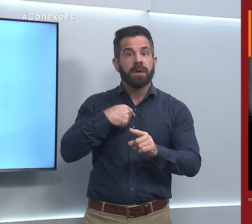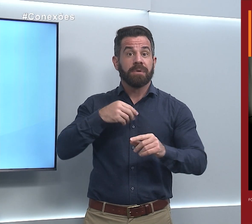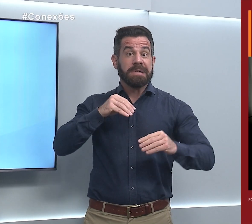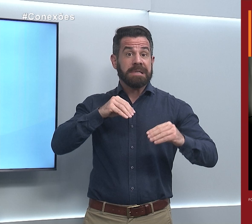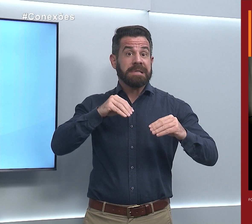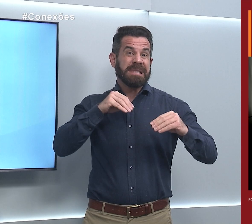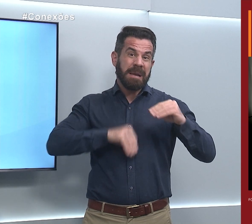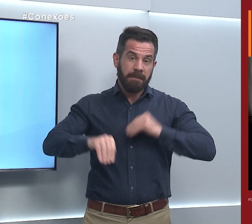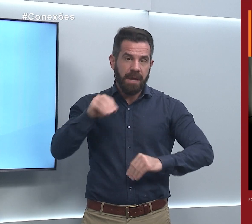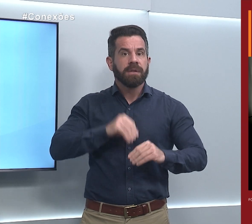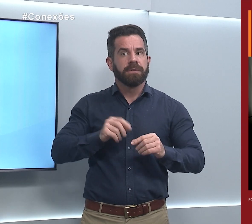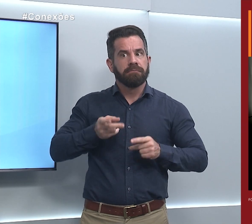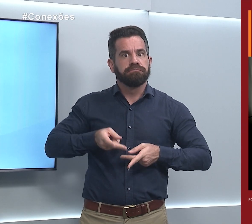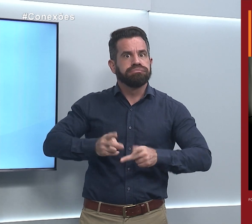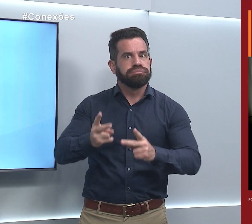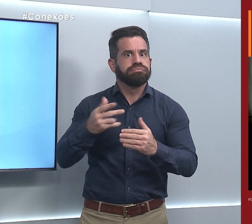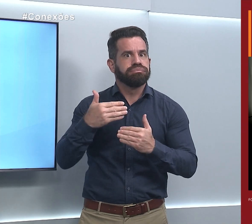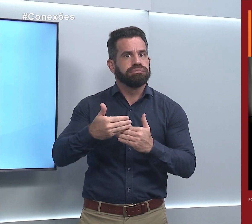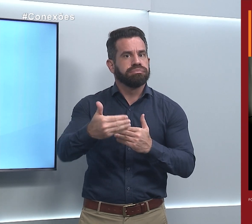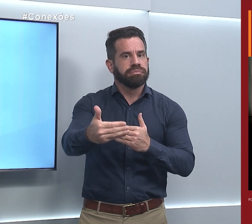depressivo recorrente.